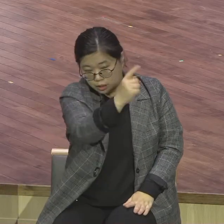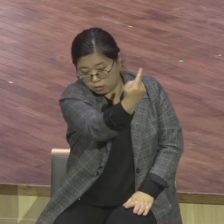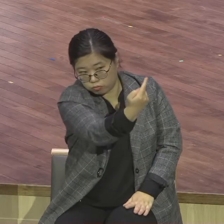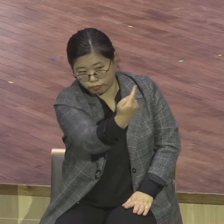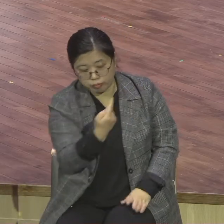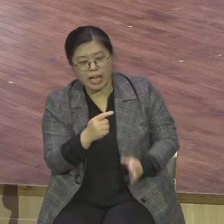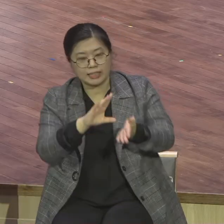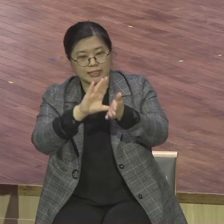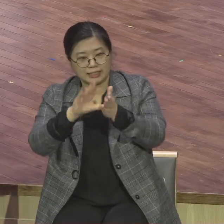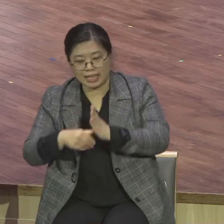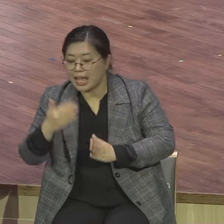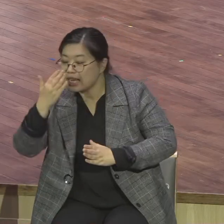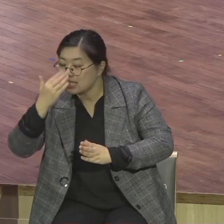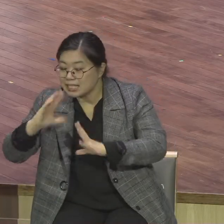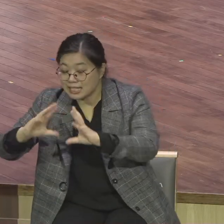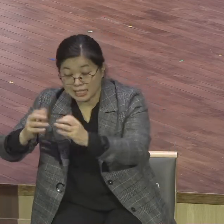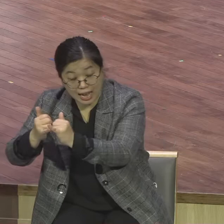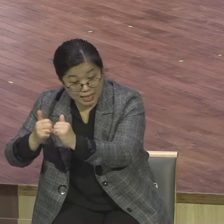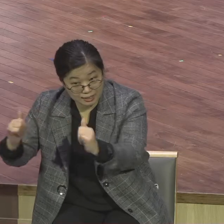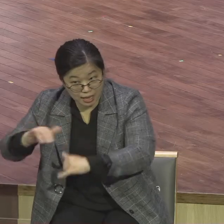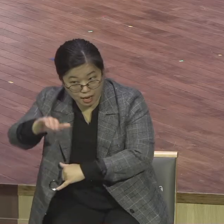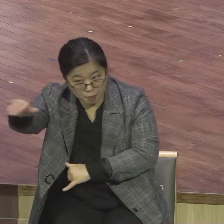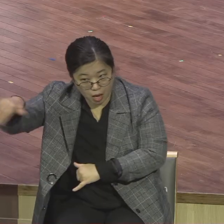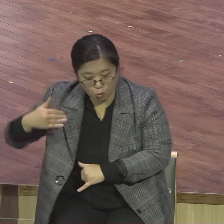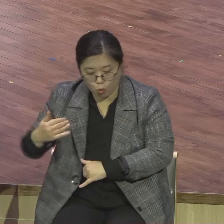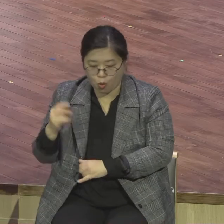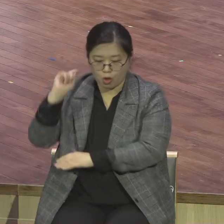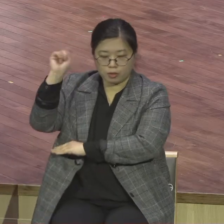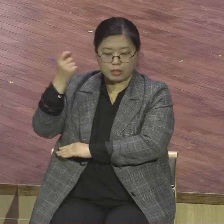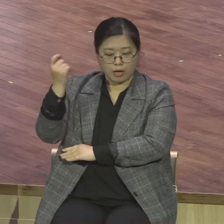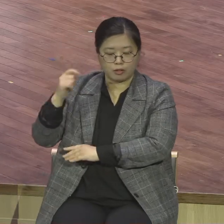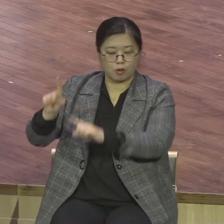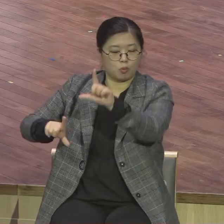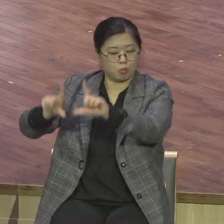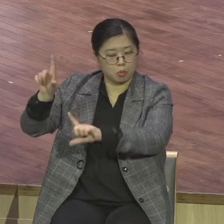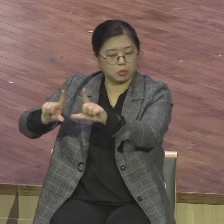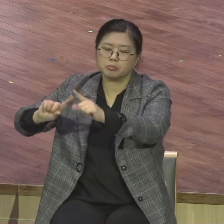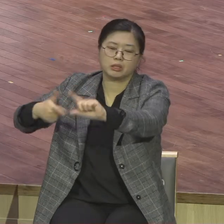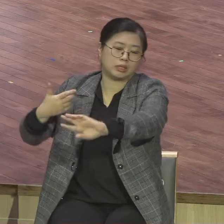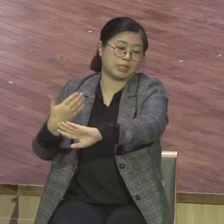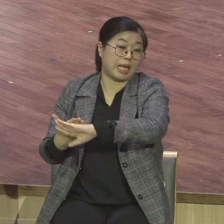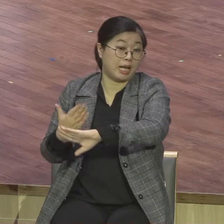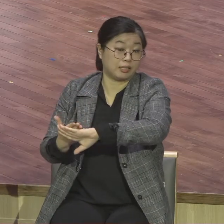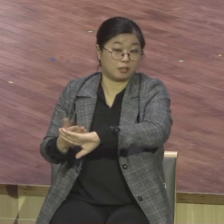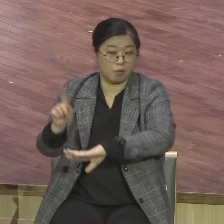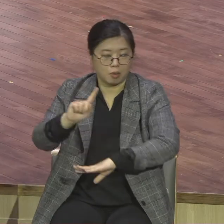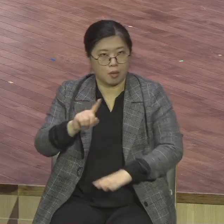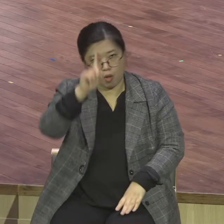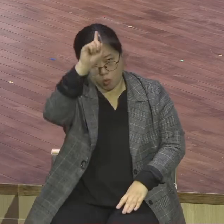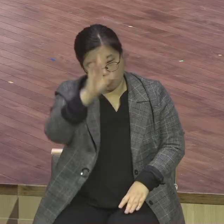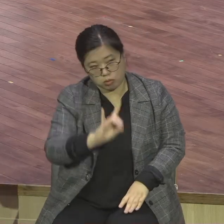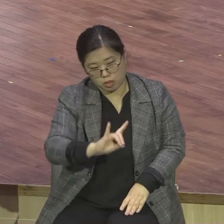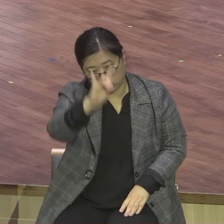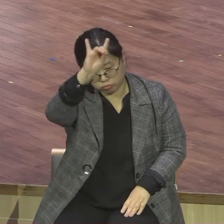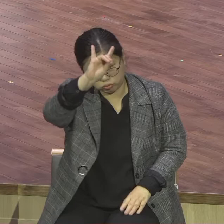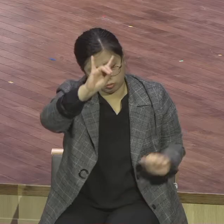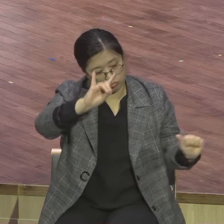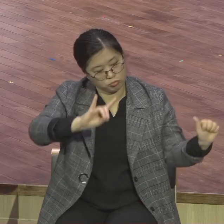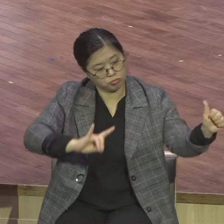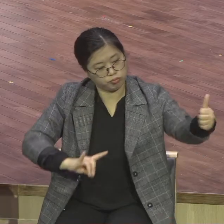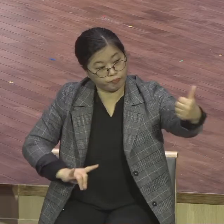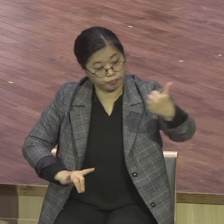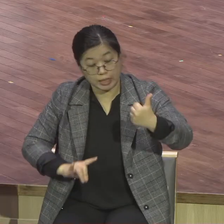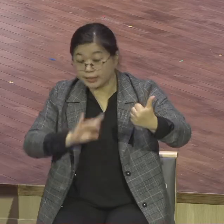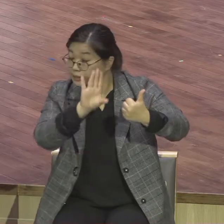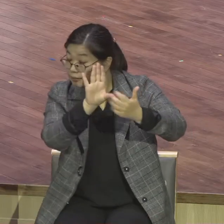골리앗 앞에 선 사울왕과 이 이스라엘 백성들은 뭐요? 두려움과 패배감에 그냥 사로잡혀 한